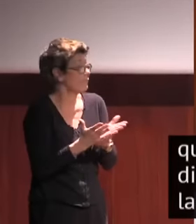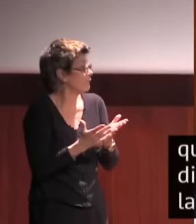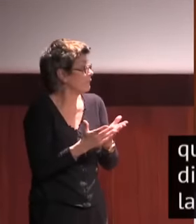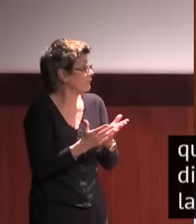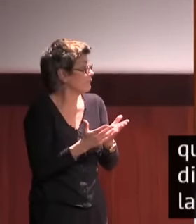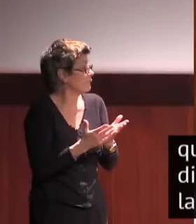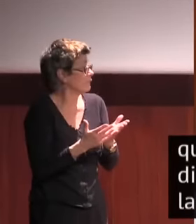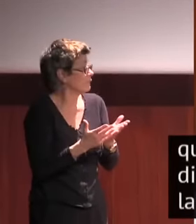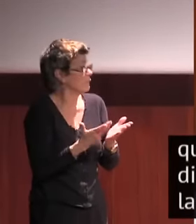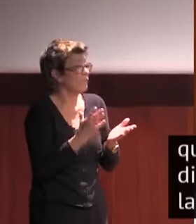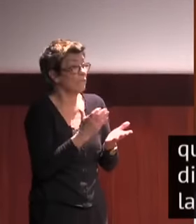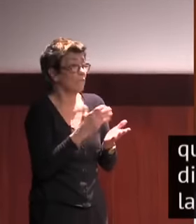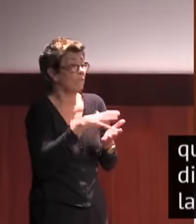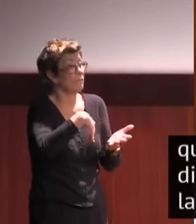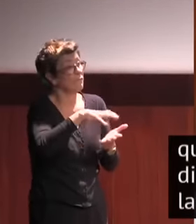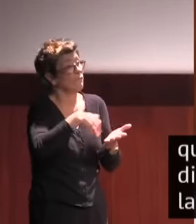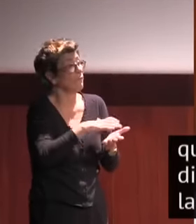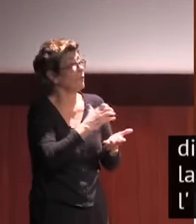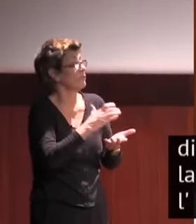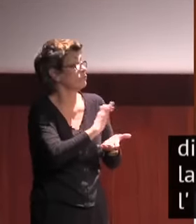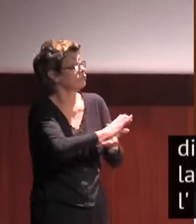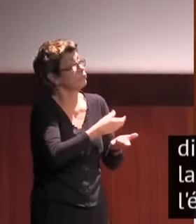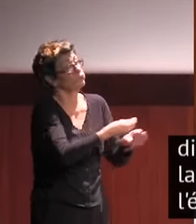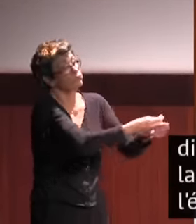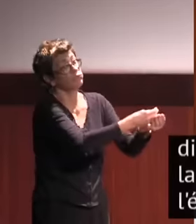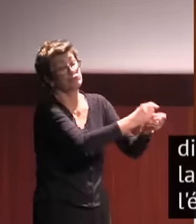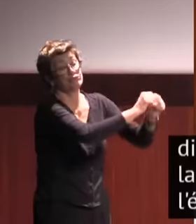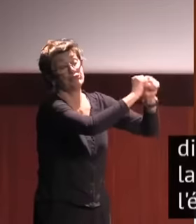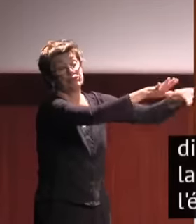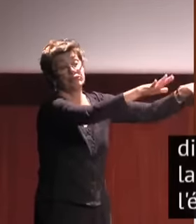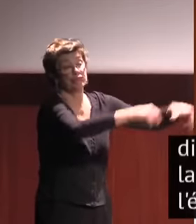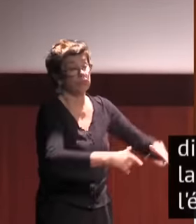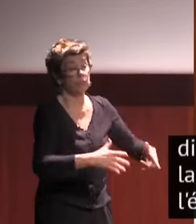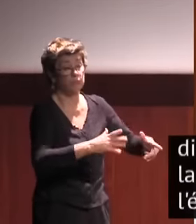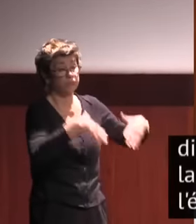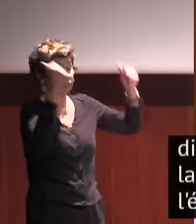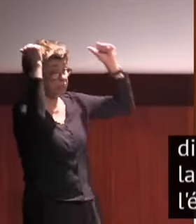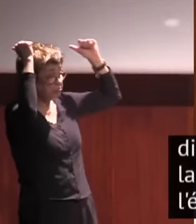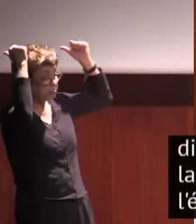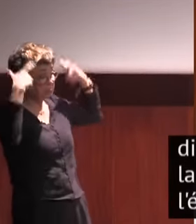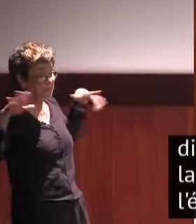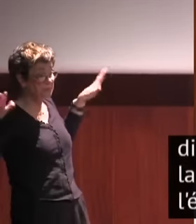je donne le texte à l'éditeur, il est publié, il vit sa vie. Moi, je ne suis plus dedans.